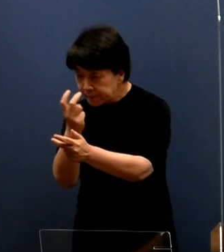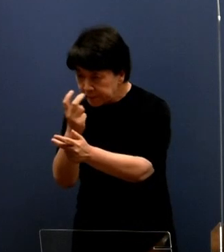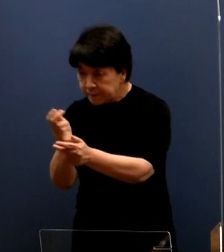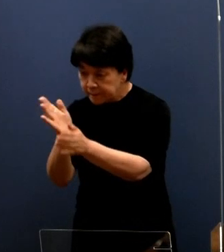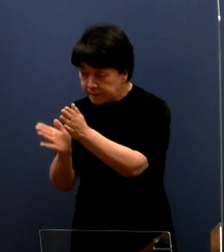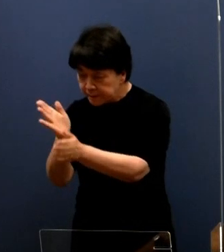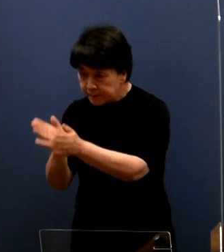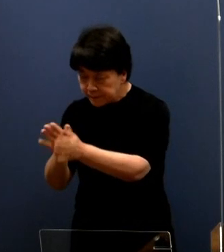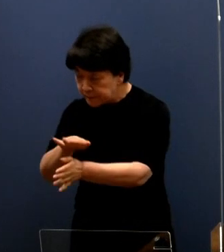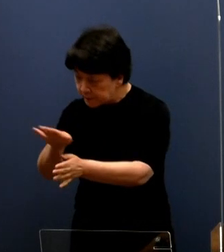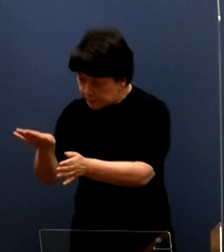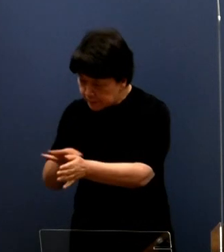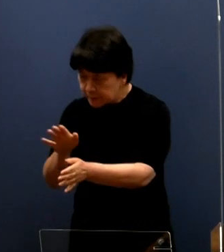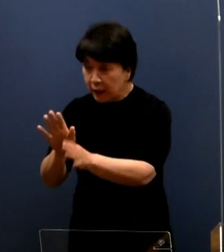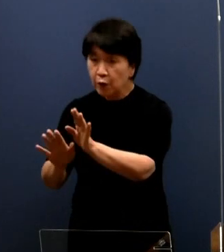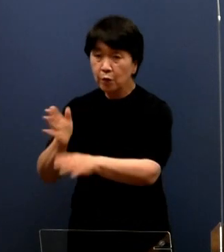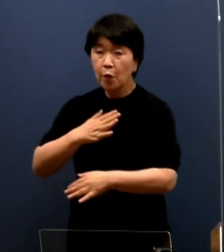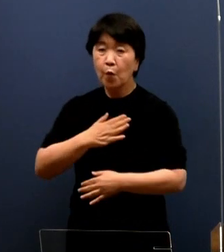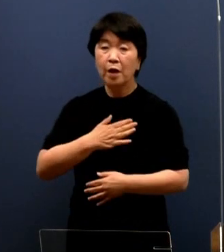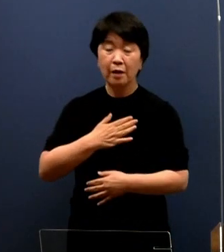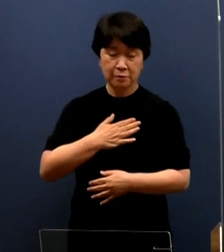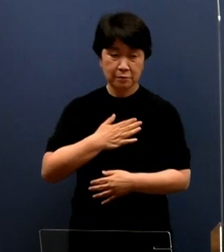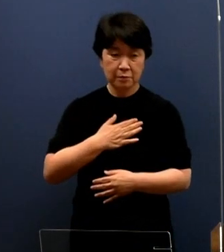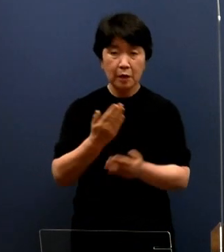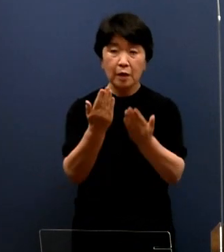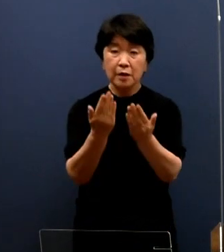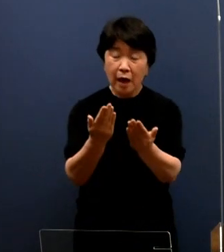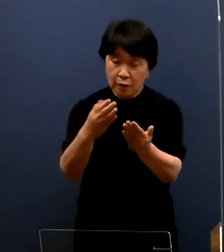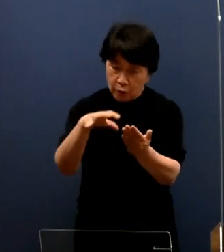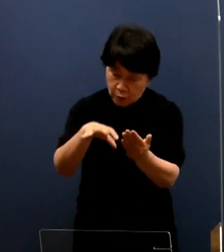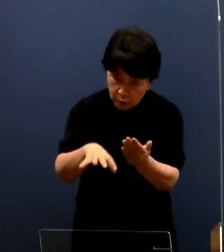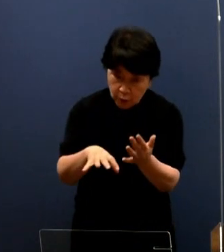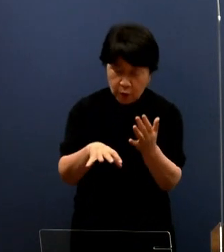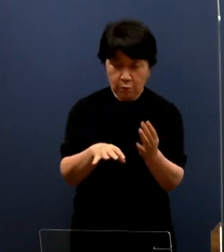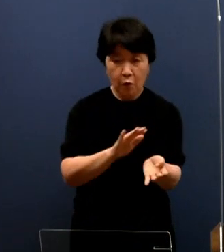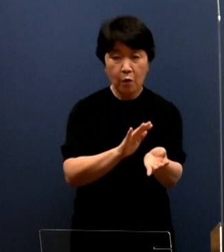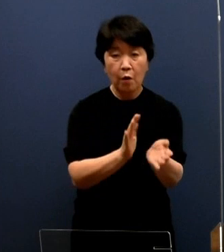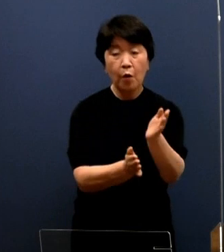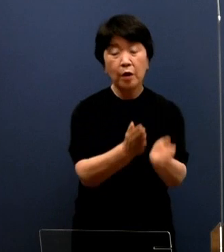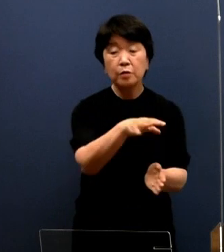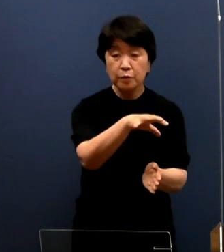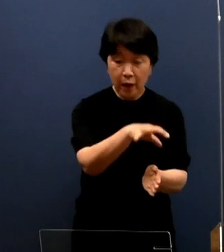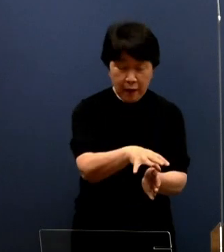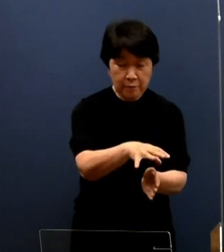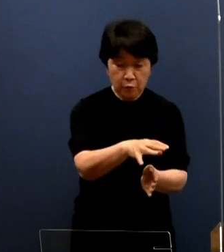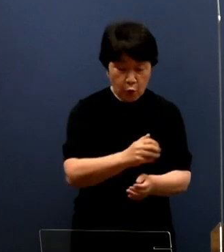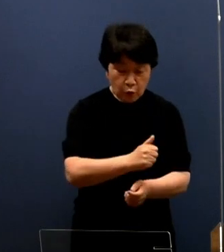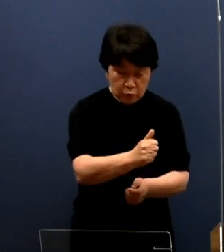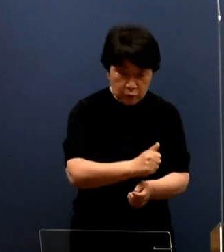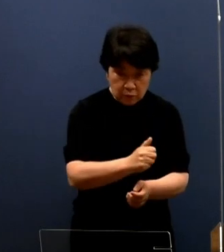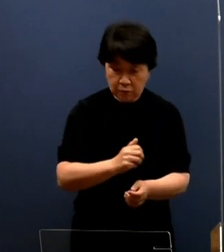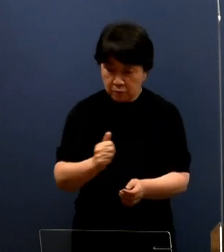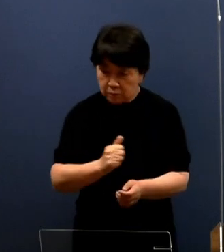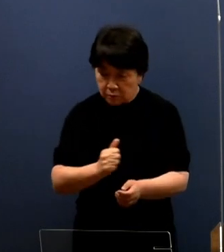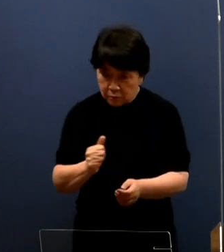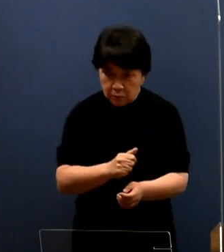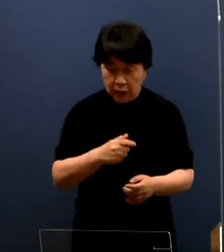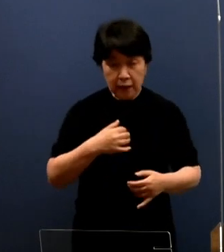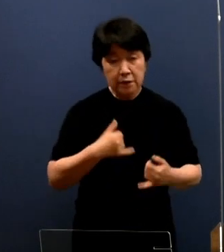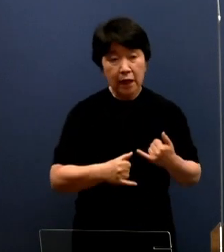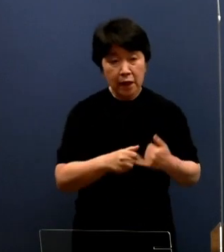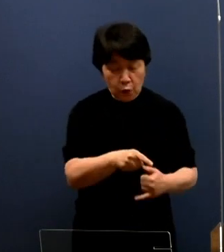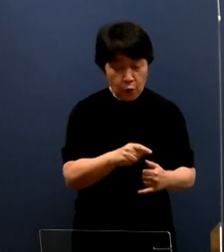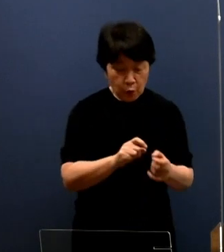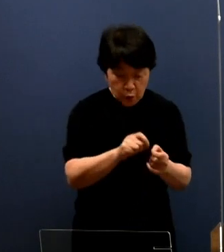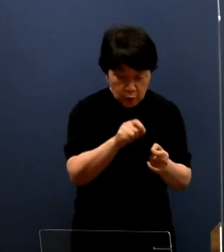です。学校も保育園も通園している方、その登校している生徒さんが感染